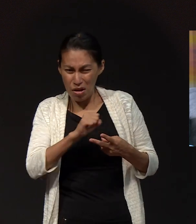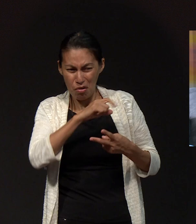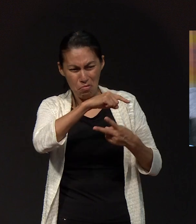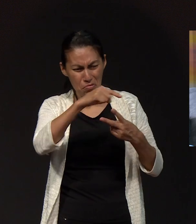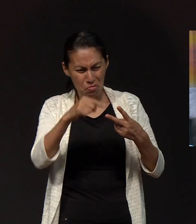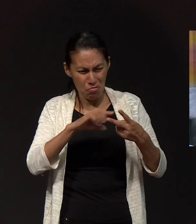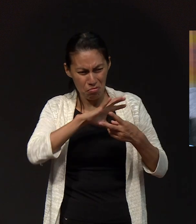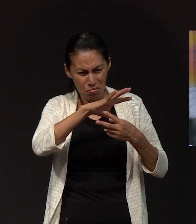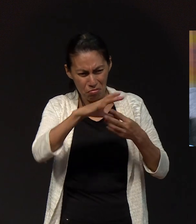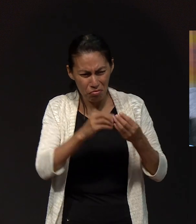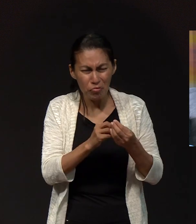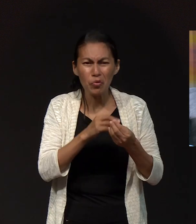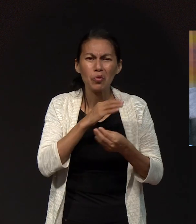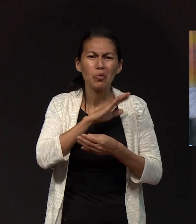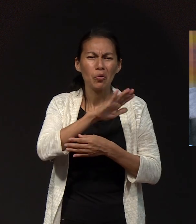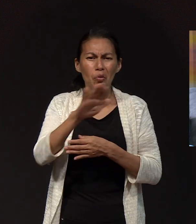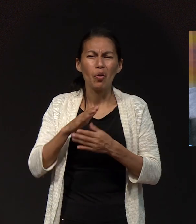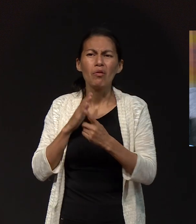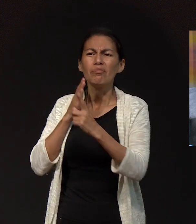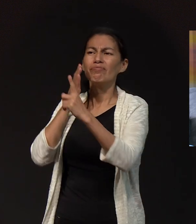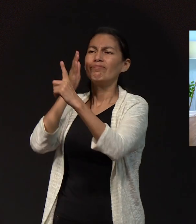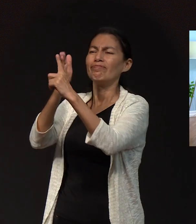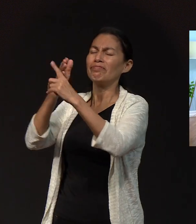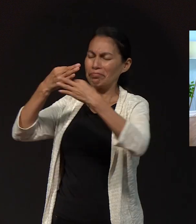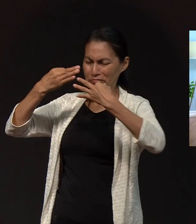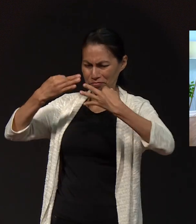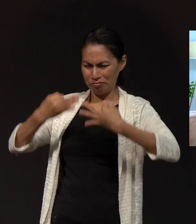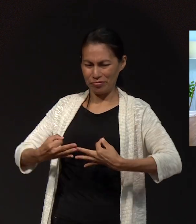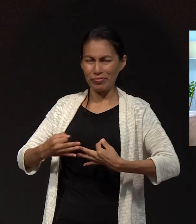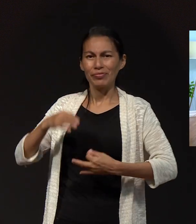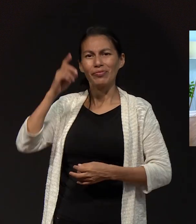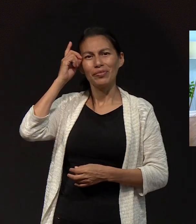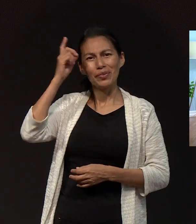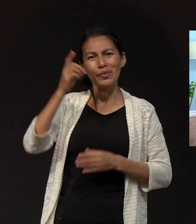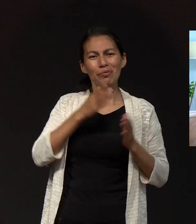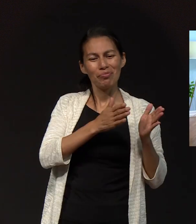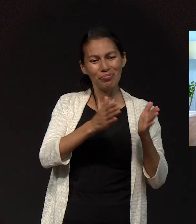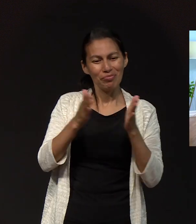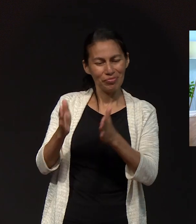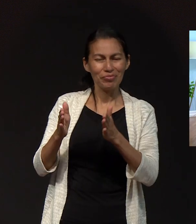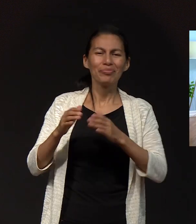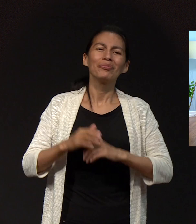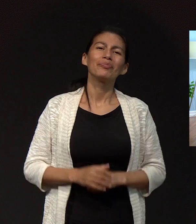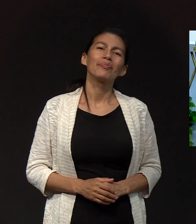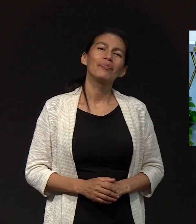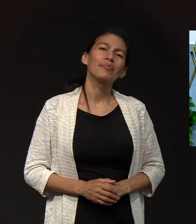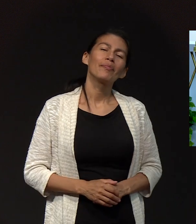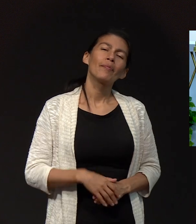Al final de cuentas Ayudan a bien Con el plan de Dios Queridos